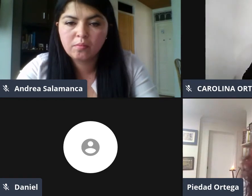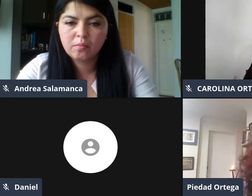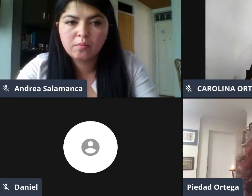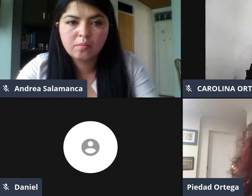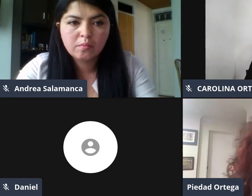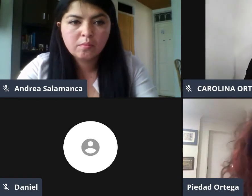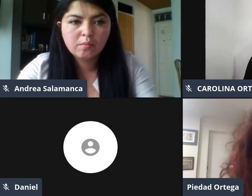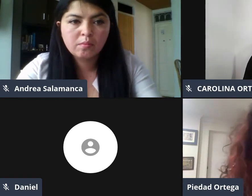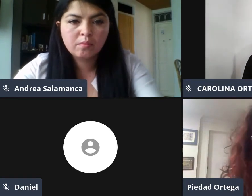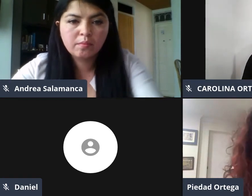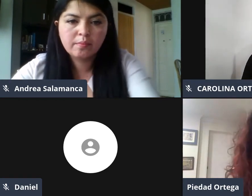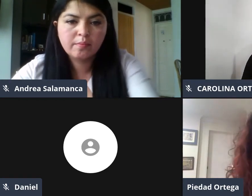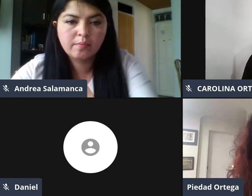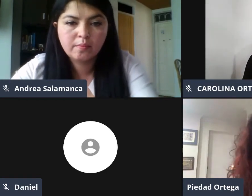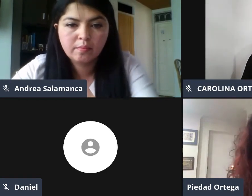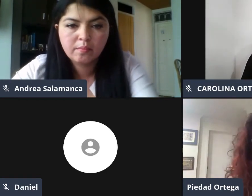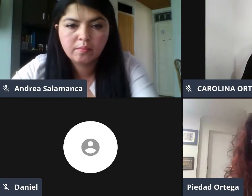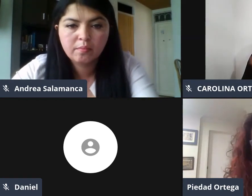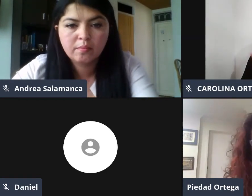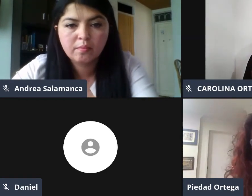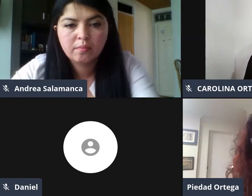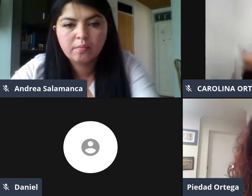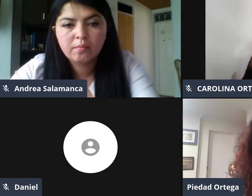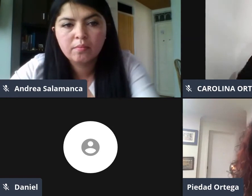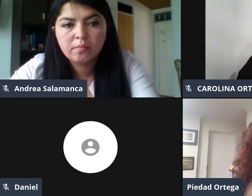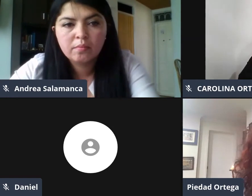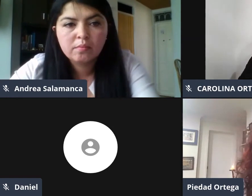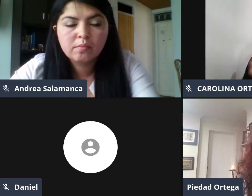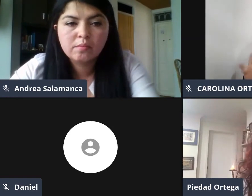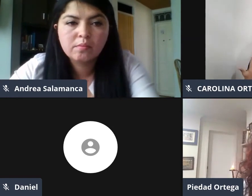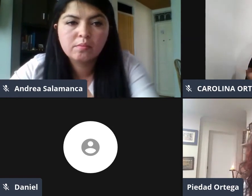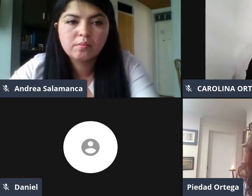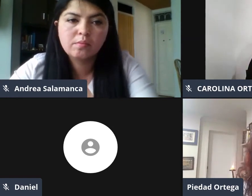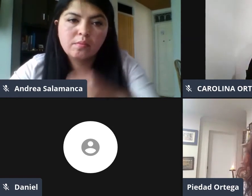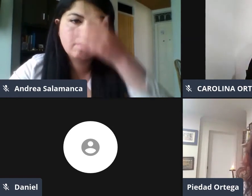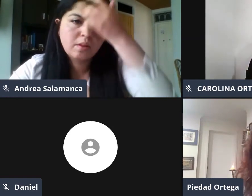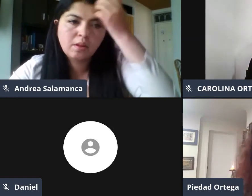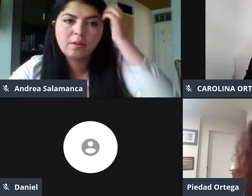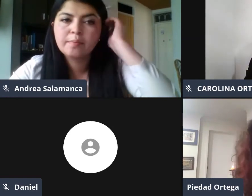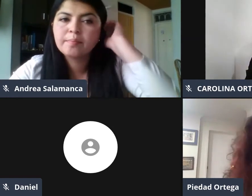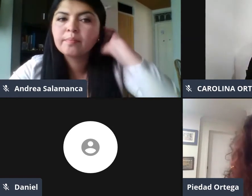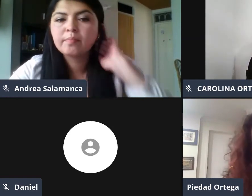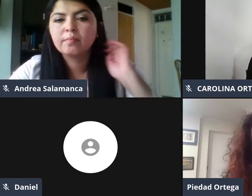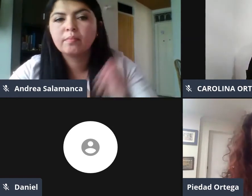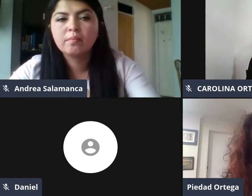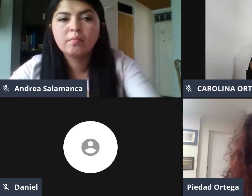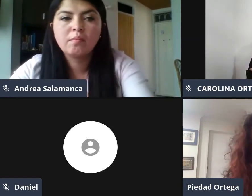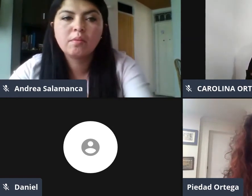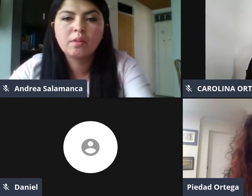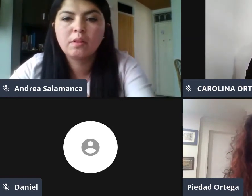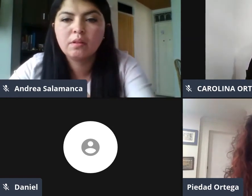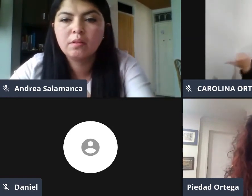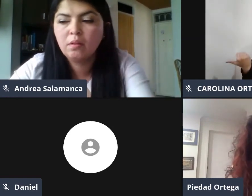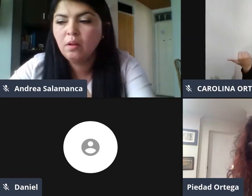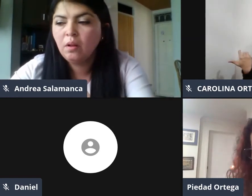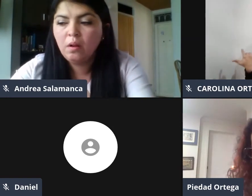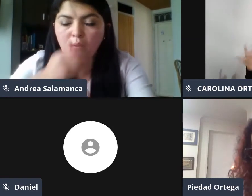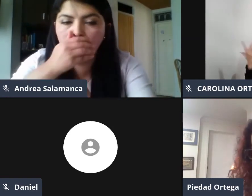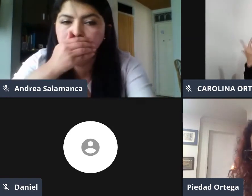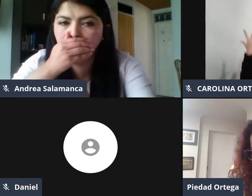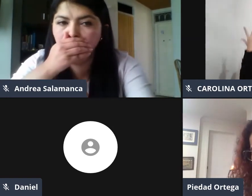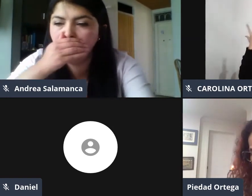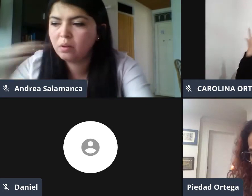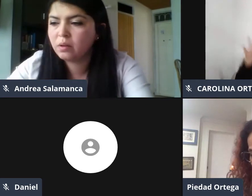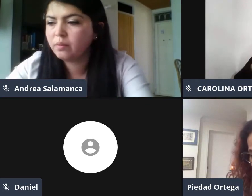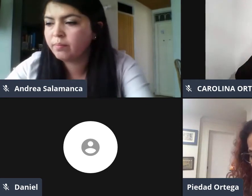Bueno, hoy es un día también muy especial. Es un día en que celebramos nuestro trabajo como